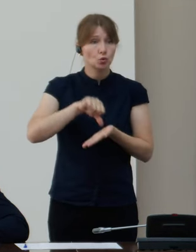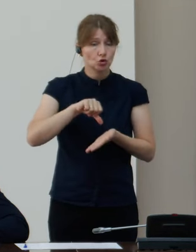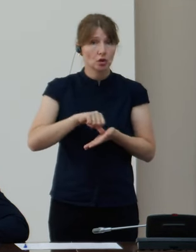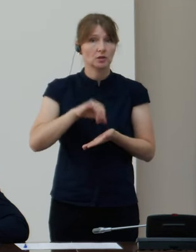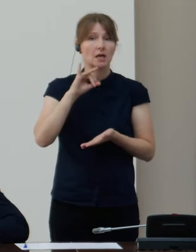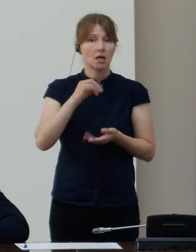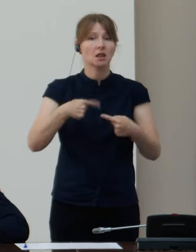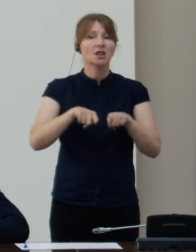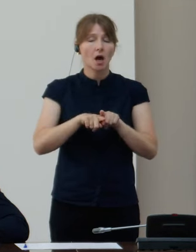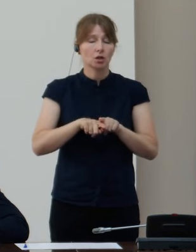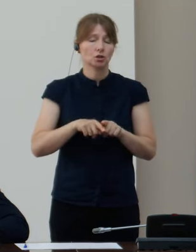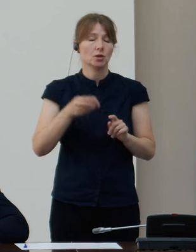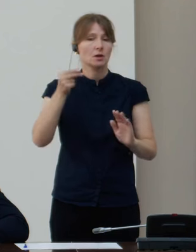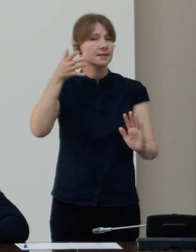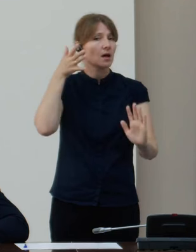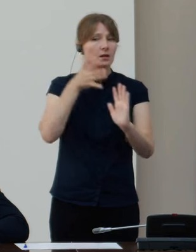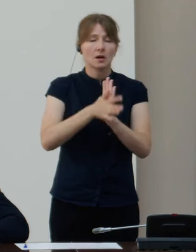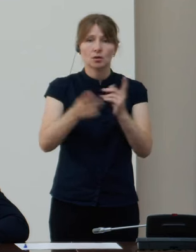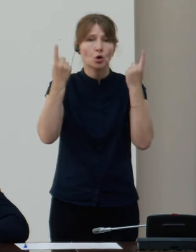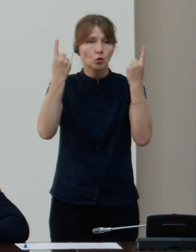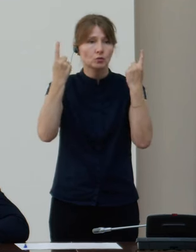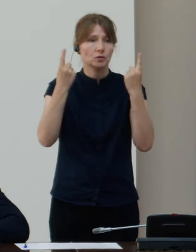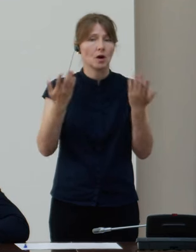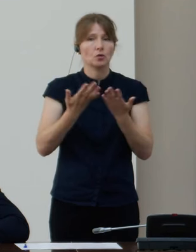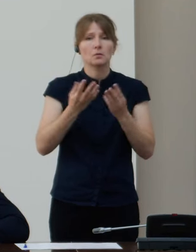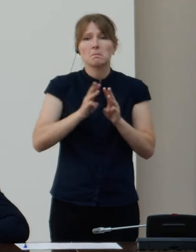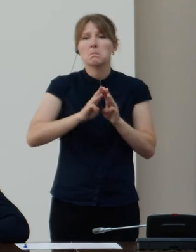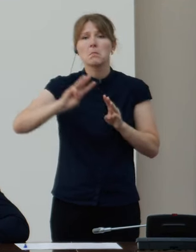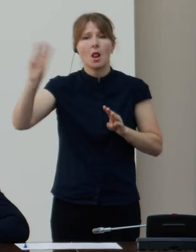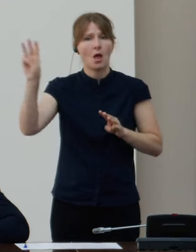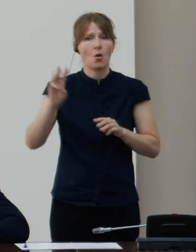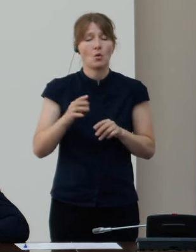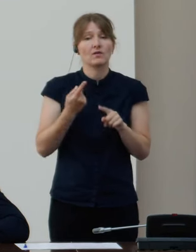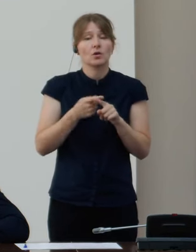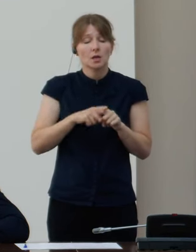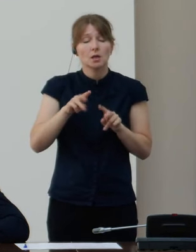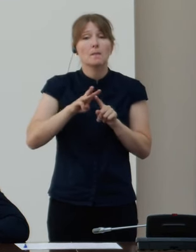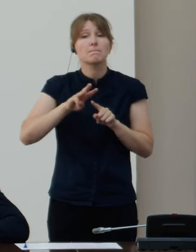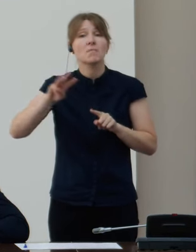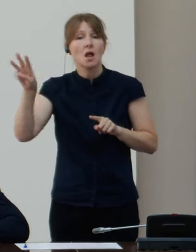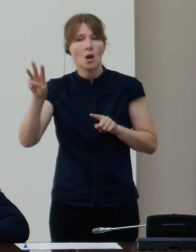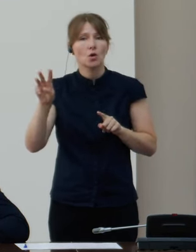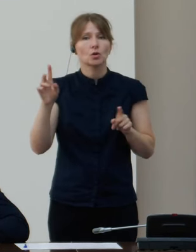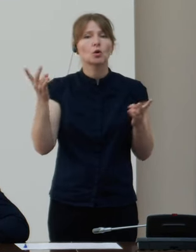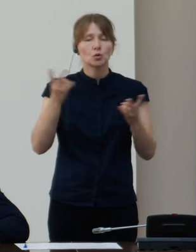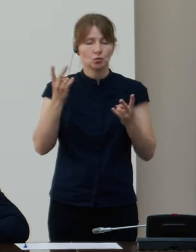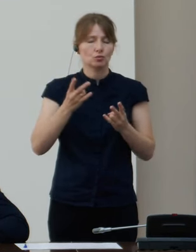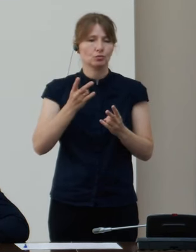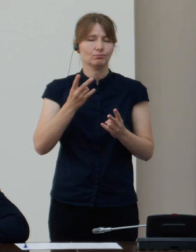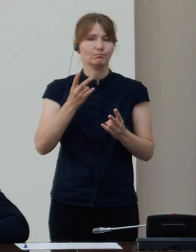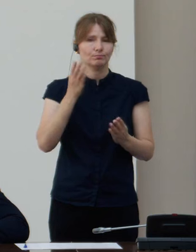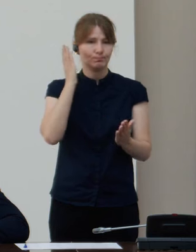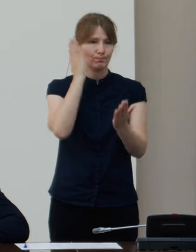facem investiții enorme, care cifrează la milioane. Aceste milioane ar trebui să-și aibă un